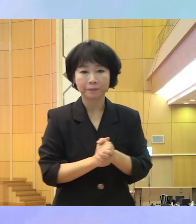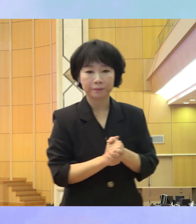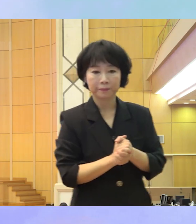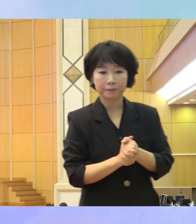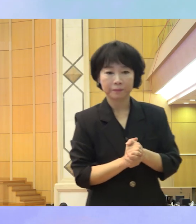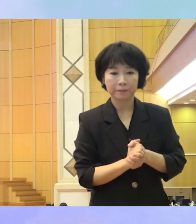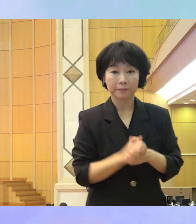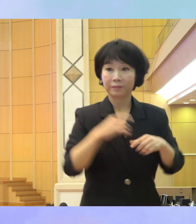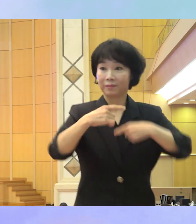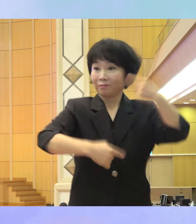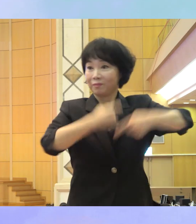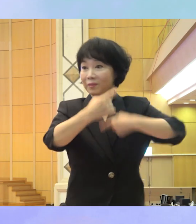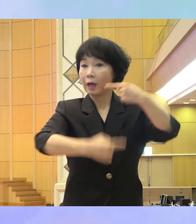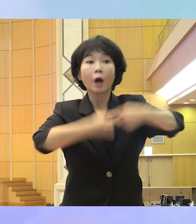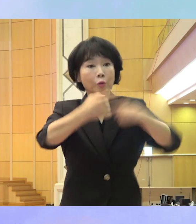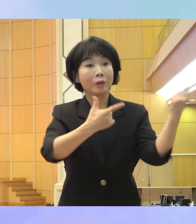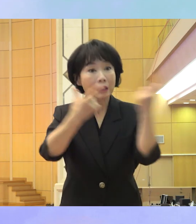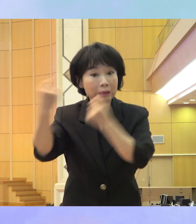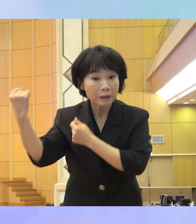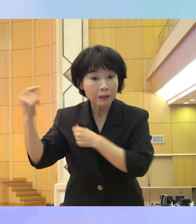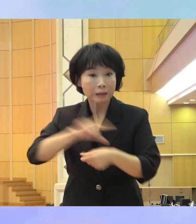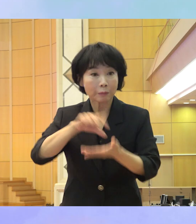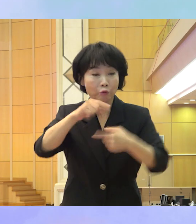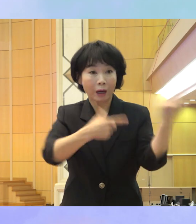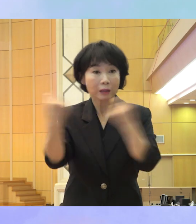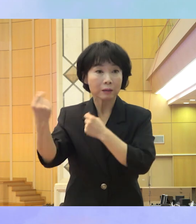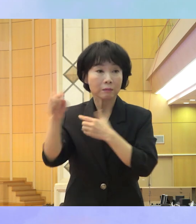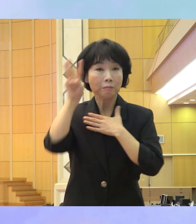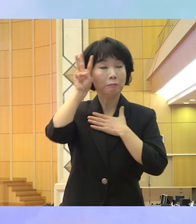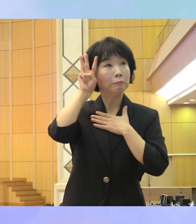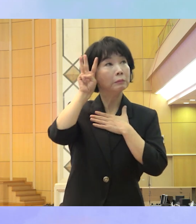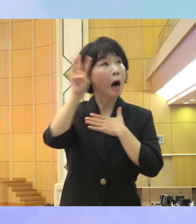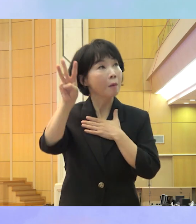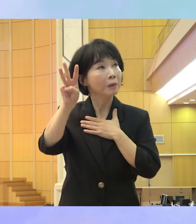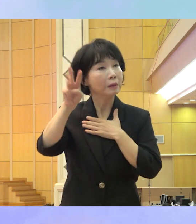아멘. 제목을 따라할까요? 3일길